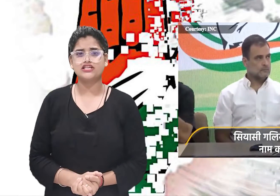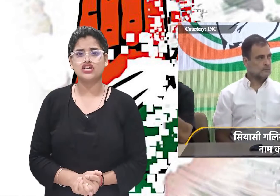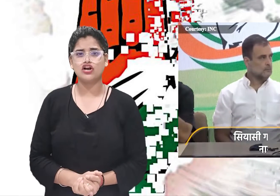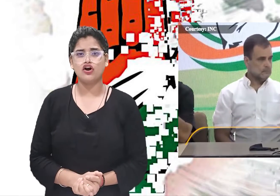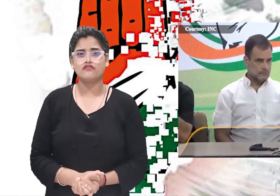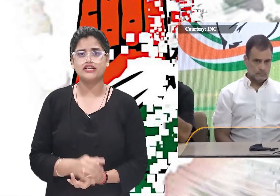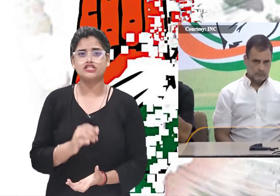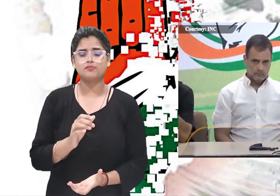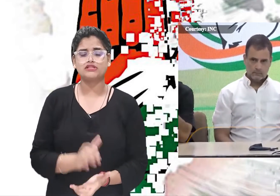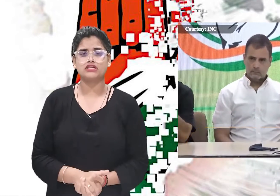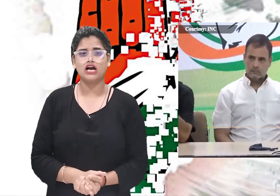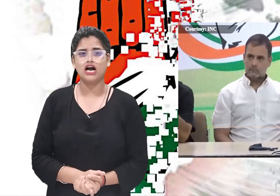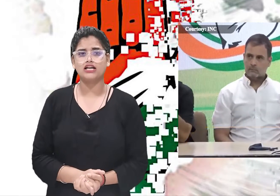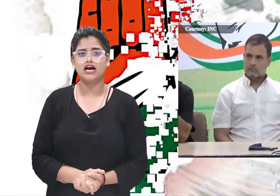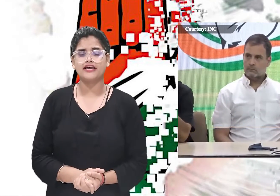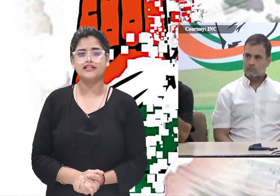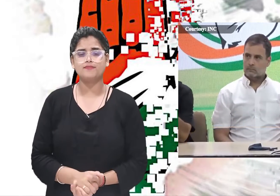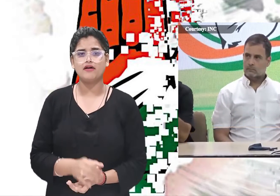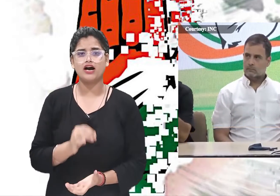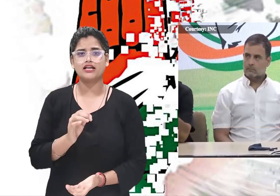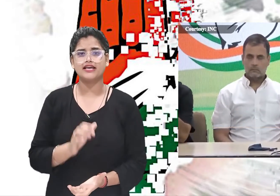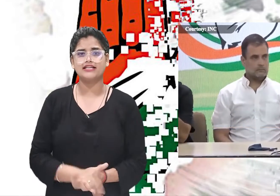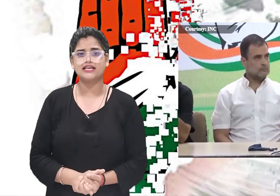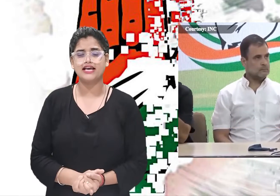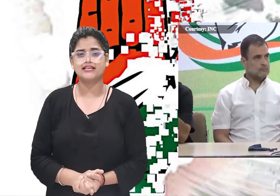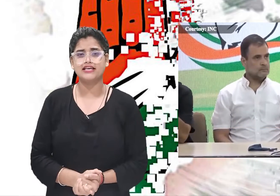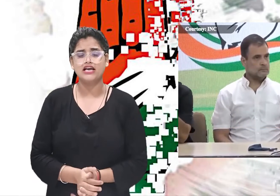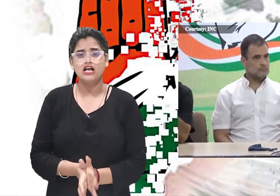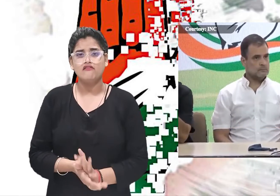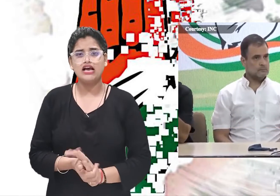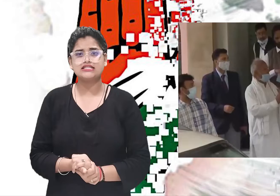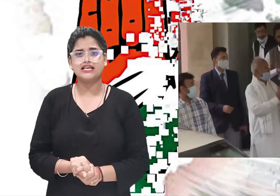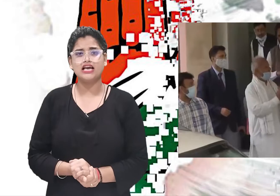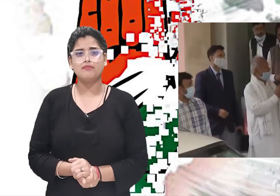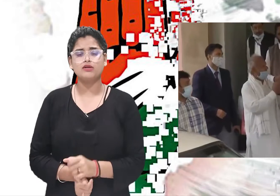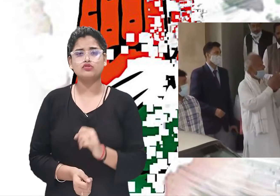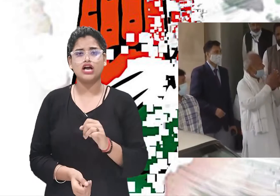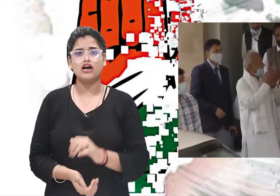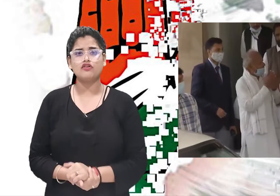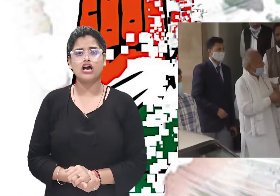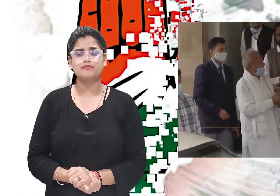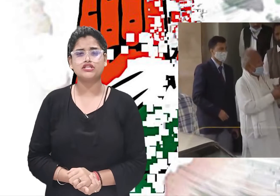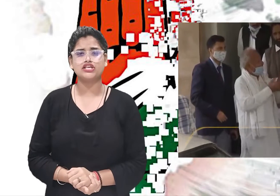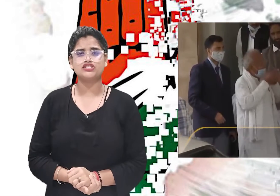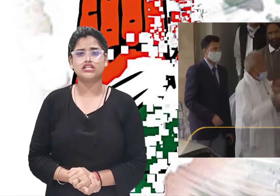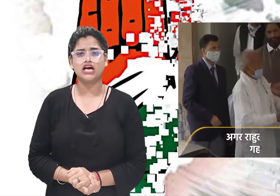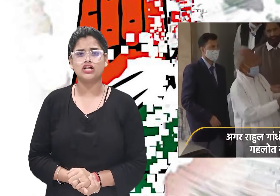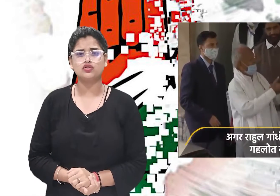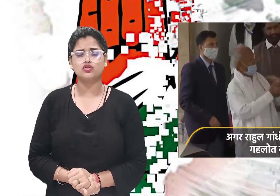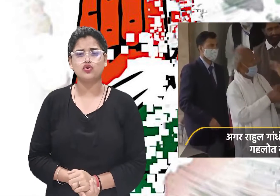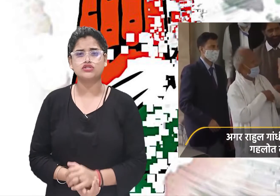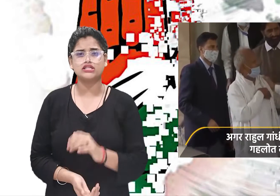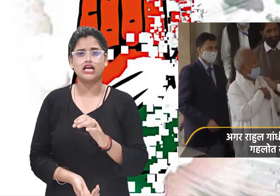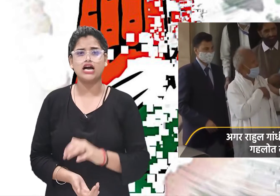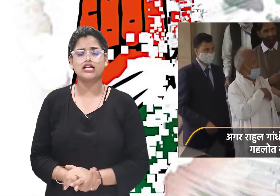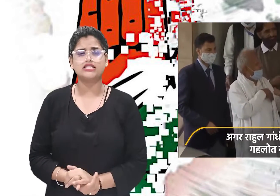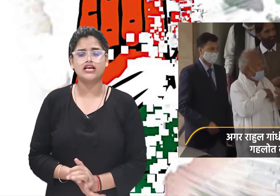विश्लेषक और वरिष्ठ पत्रकार नागेंद्र पवार कहते हैं की वैसे यह मनमुटाव और आपसी खींचतान तो 2018 से